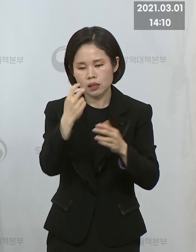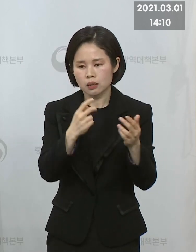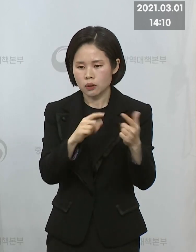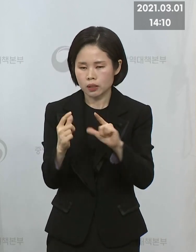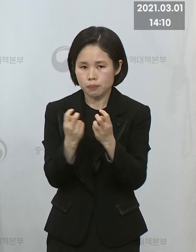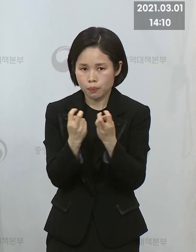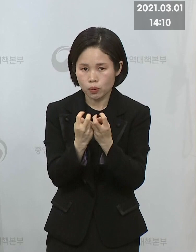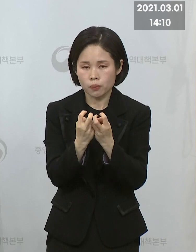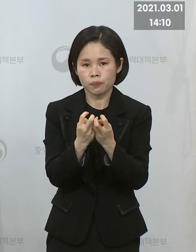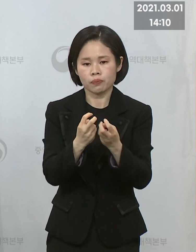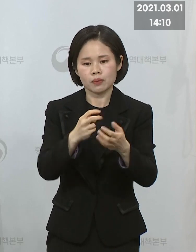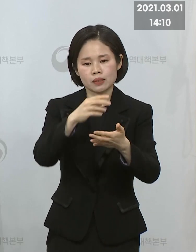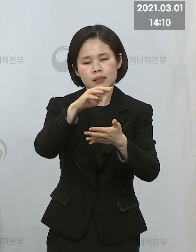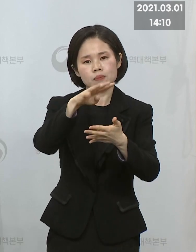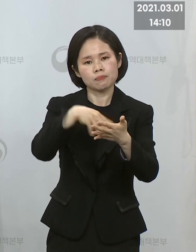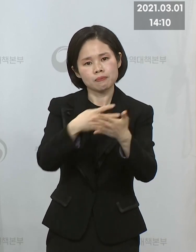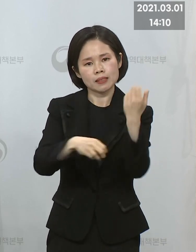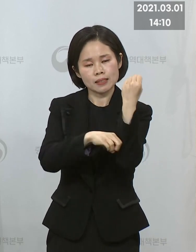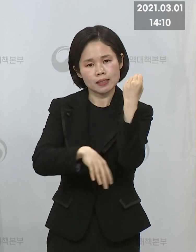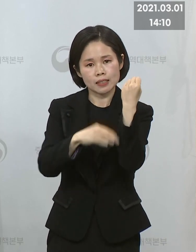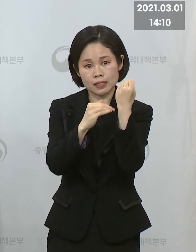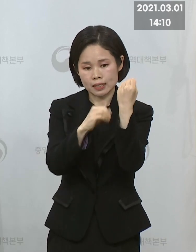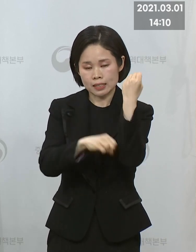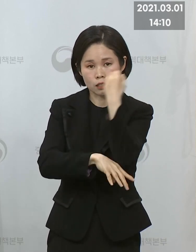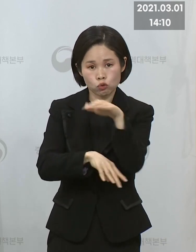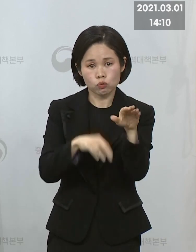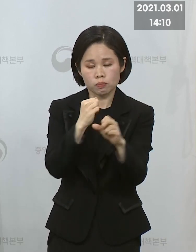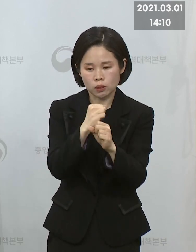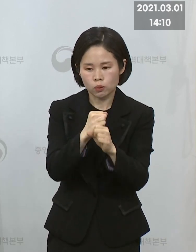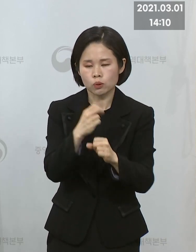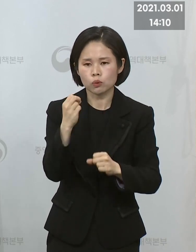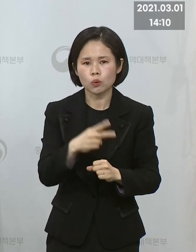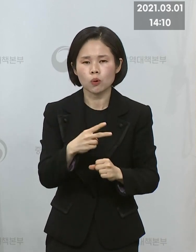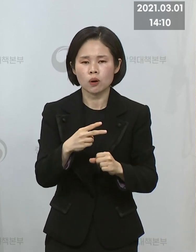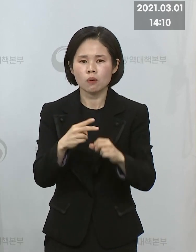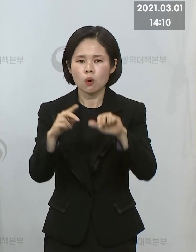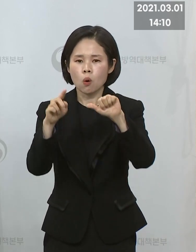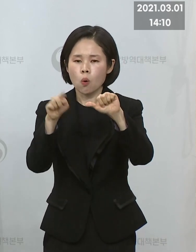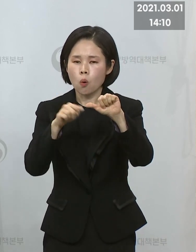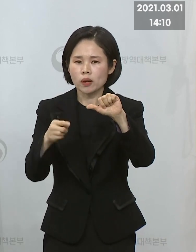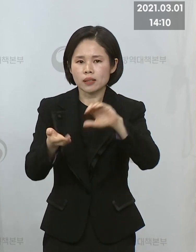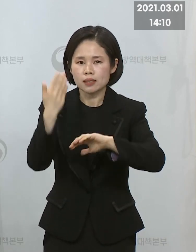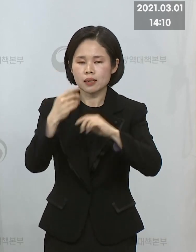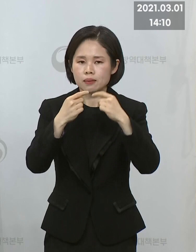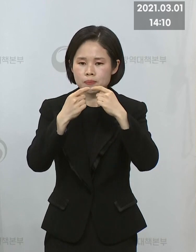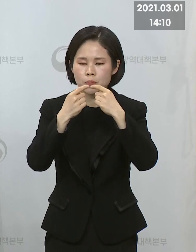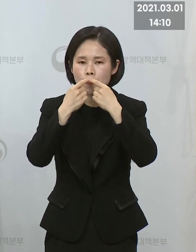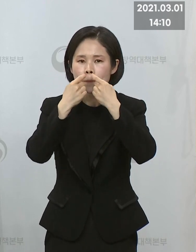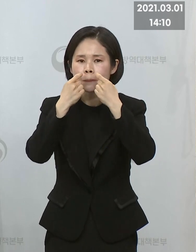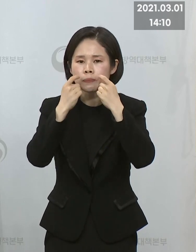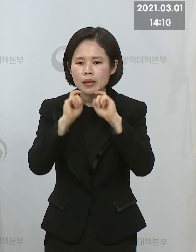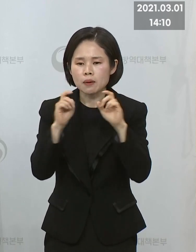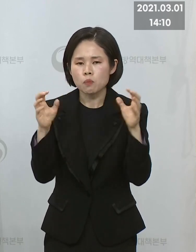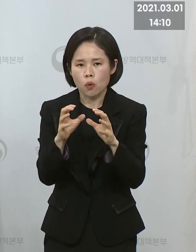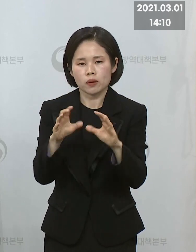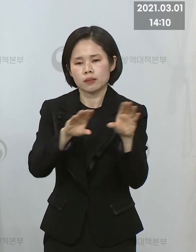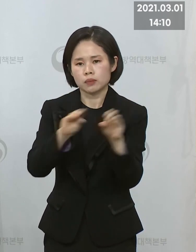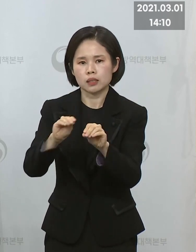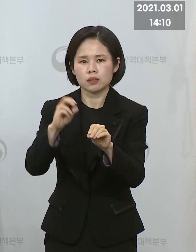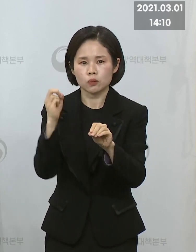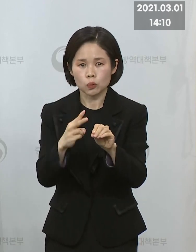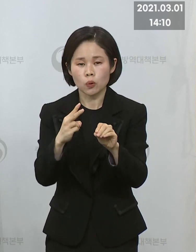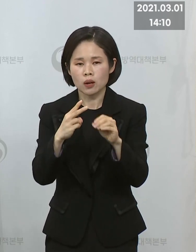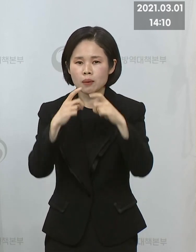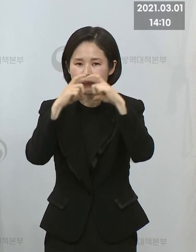기하고 특히 교내에서의 마스크 착용, 또 5인 이상의 사적 모임 금지 등이 이행될 수 있도록 관리하도록